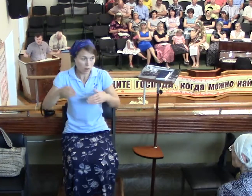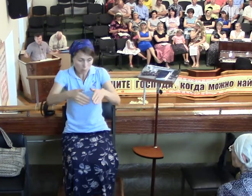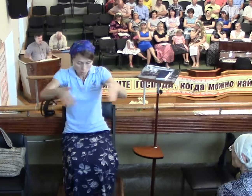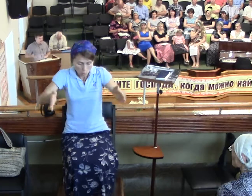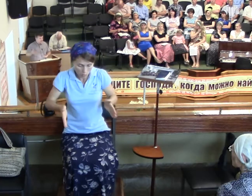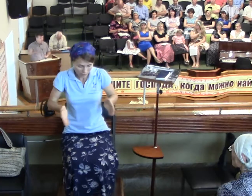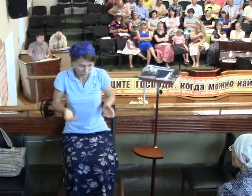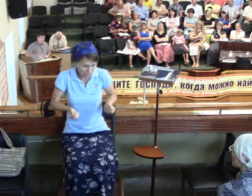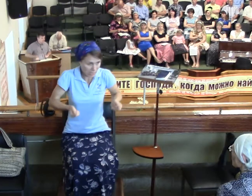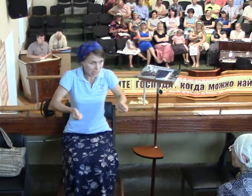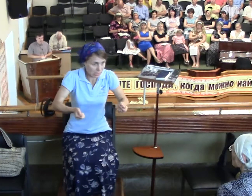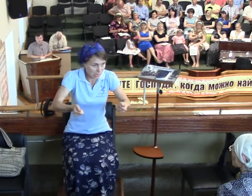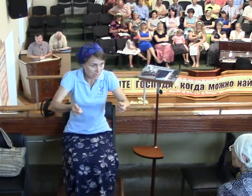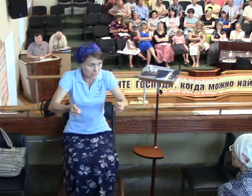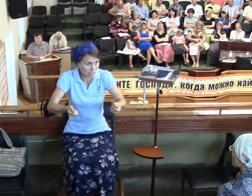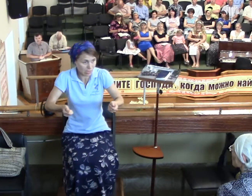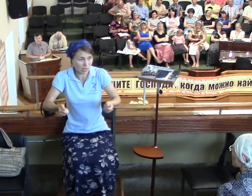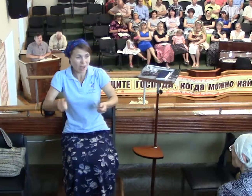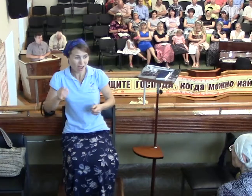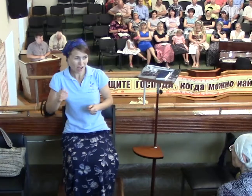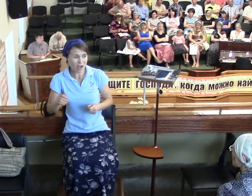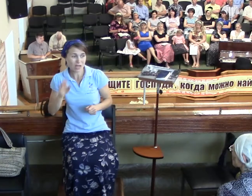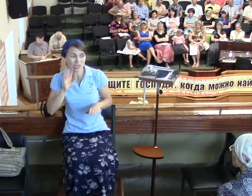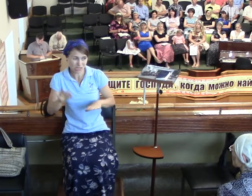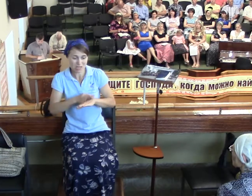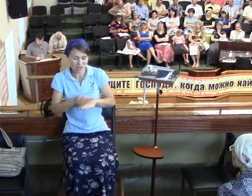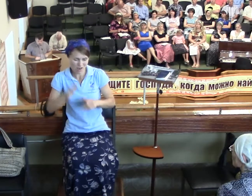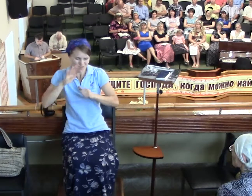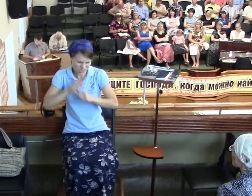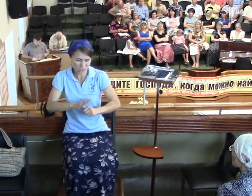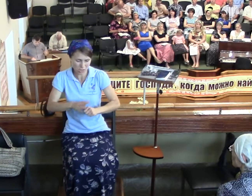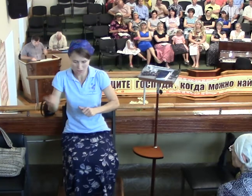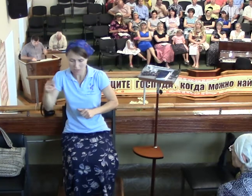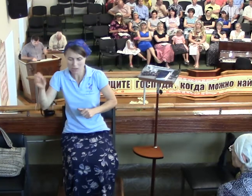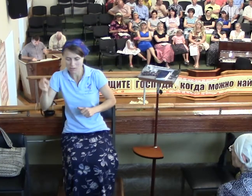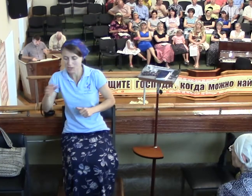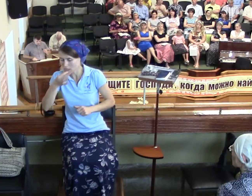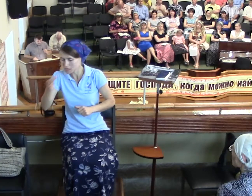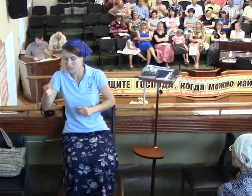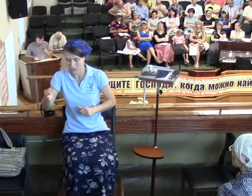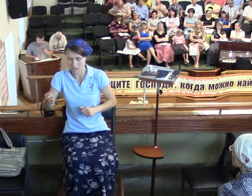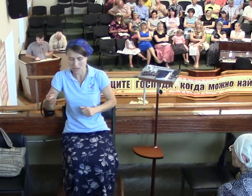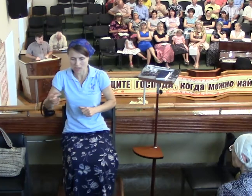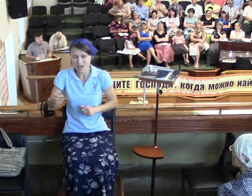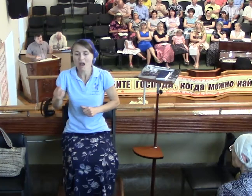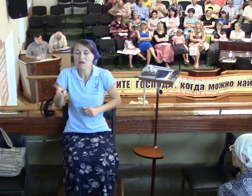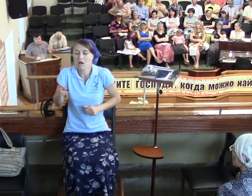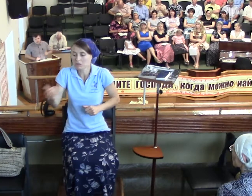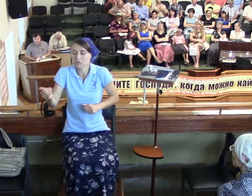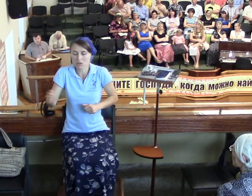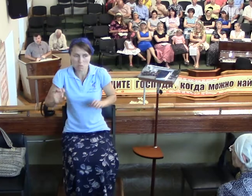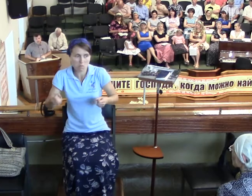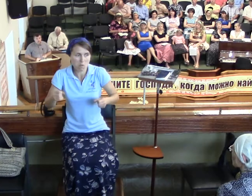ты можешь танцевать вот перед своими слугами, перед своими рабами?» Она уничижила его в своем сердце. И Бог